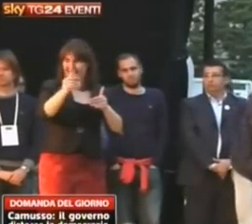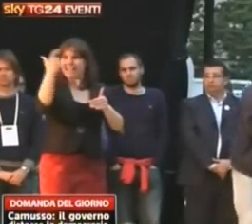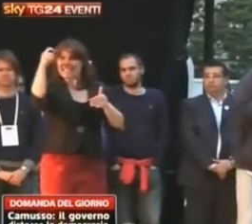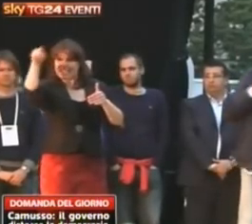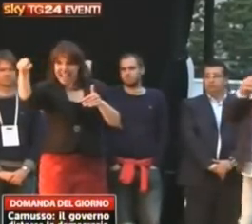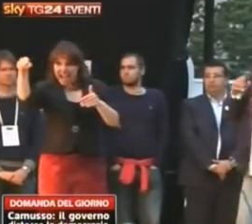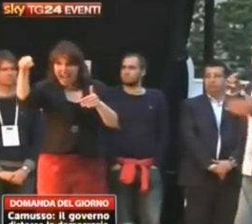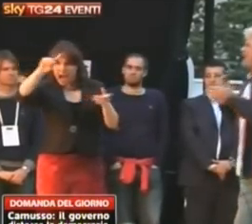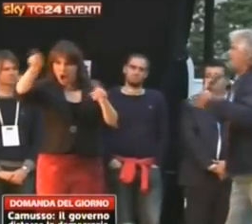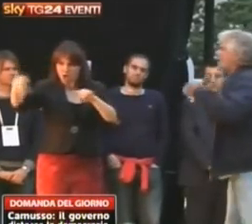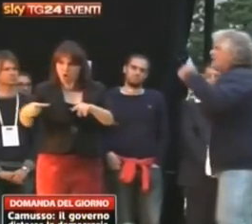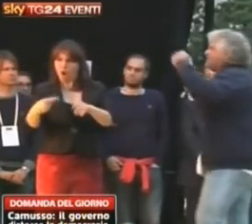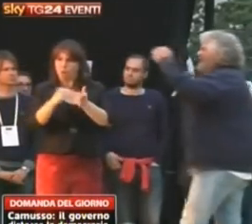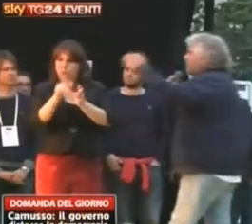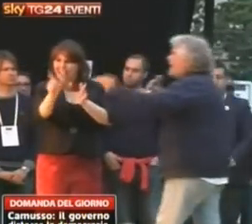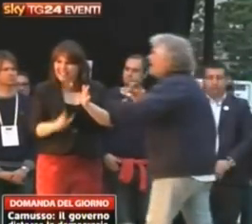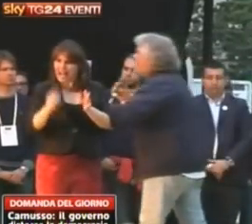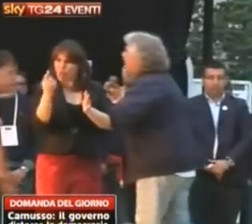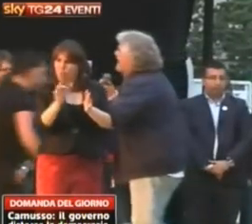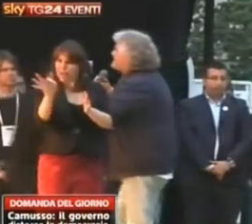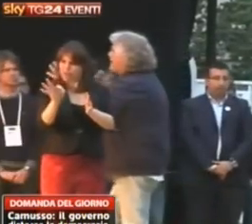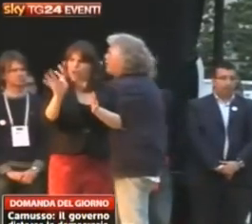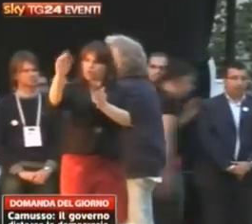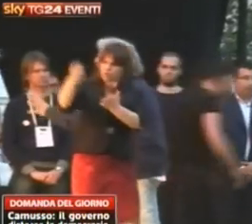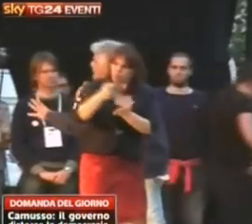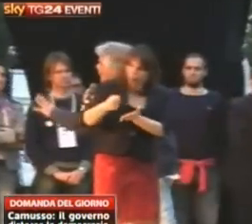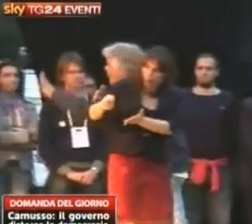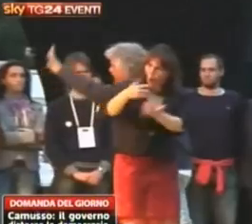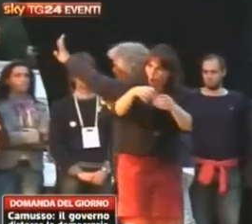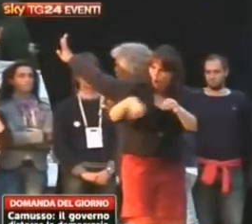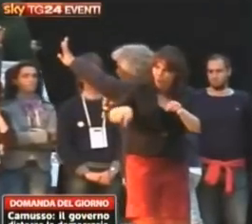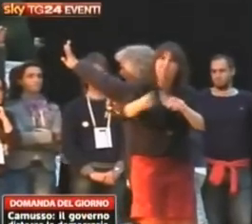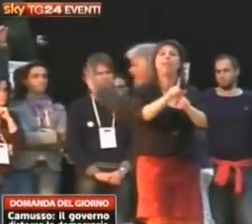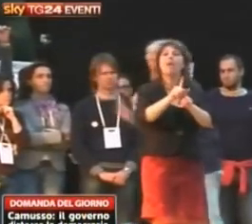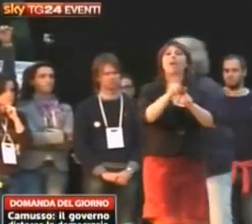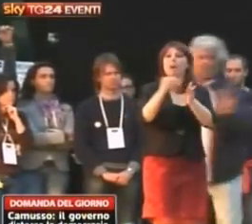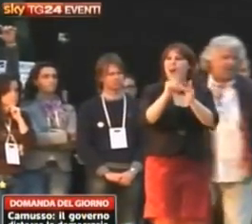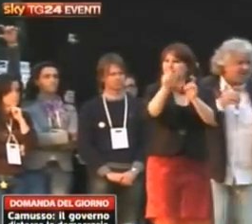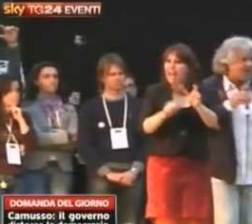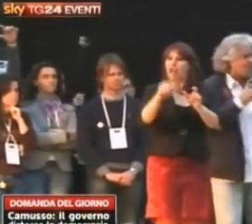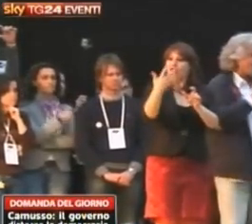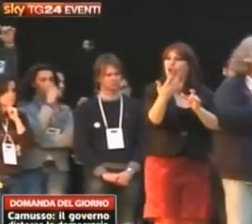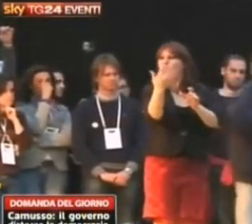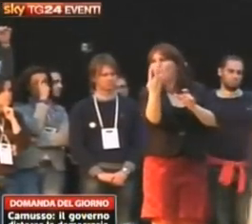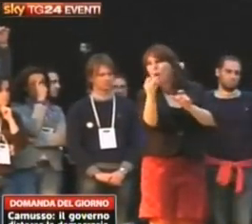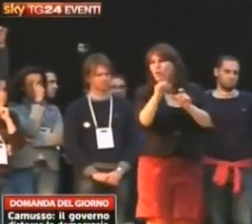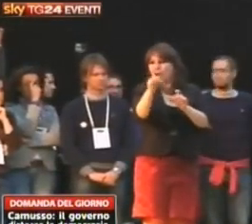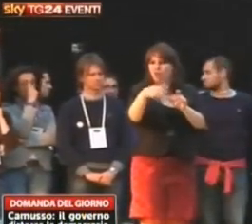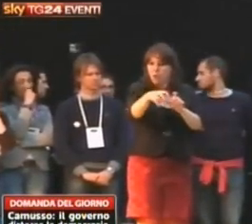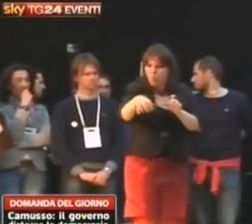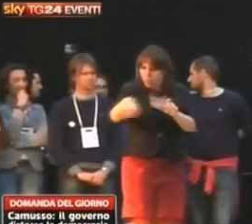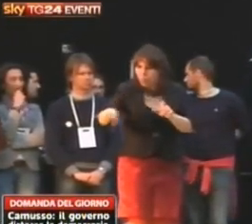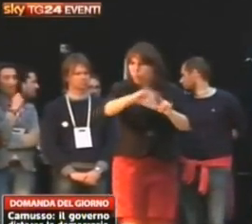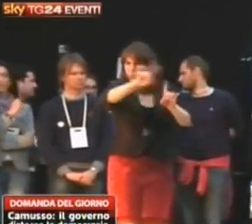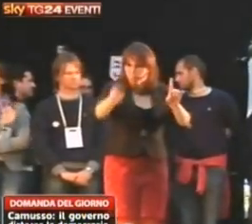italiane, le banche private prestano al 5%, realizzano il 4%, di utile, il 4% su 400